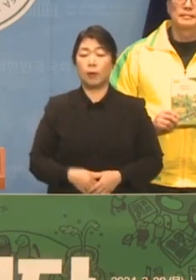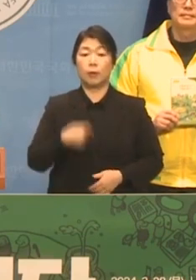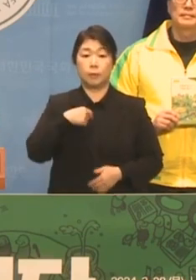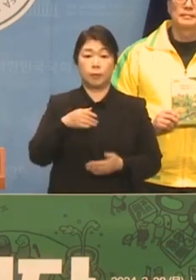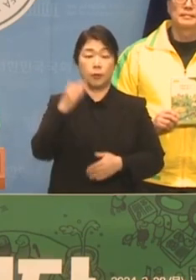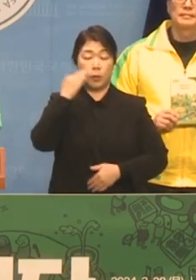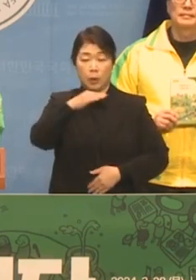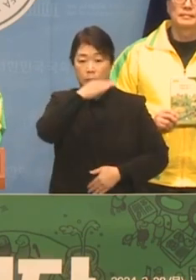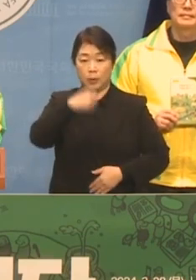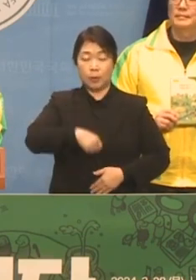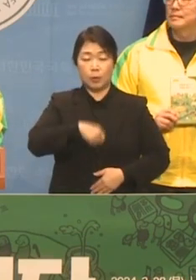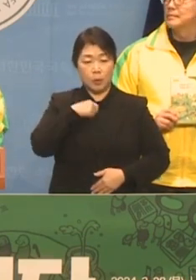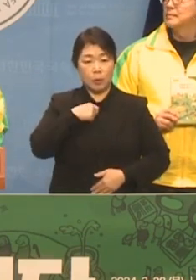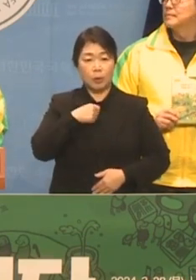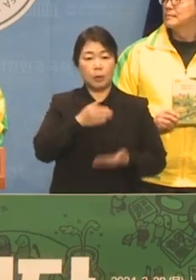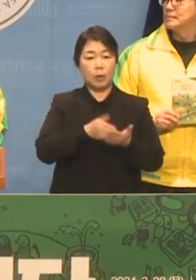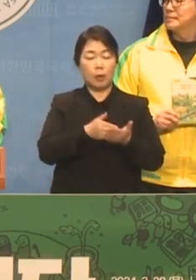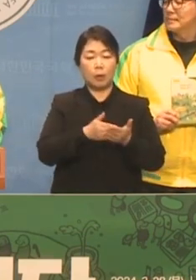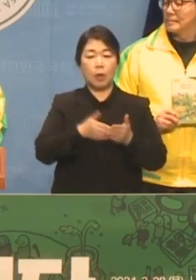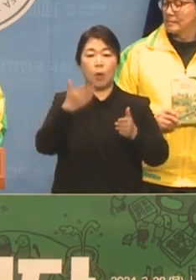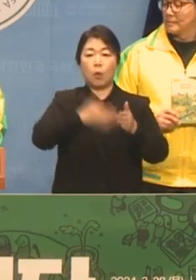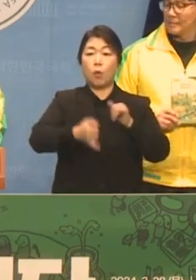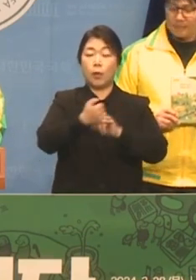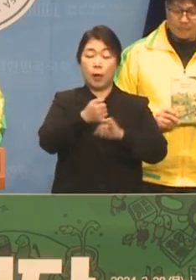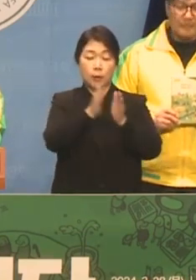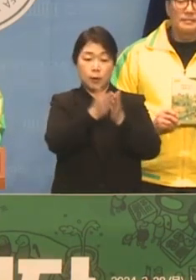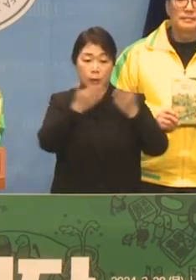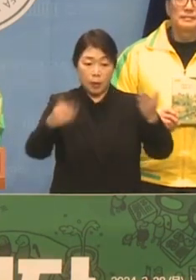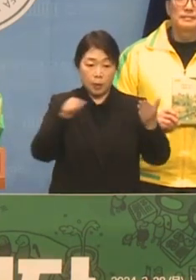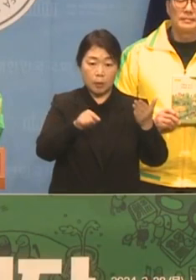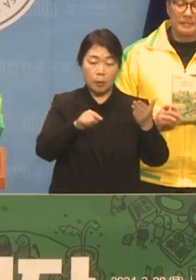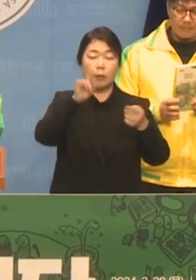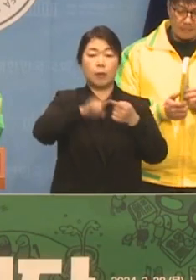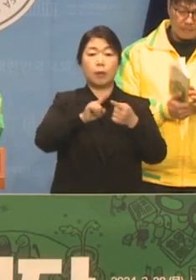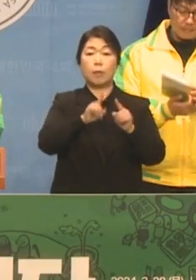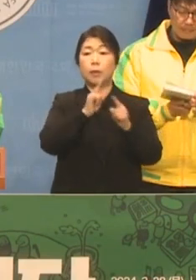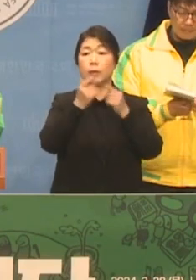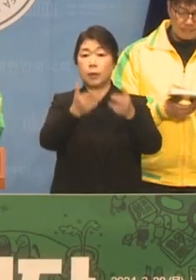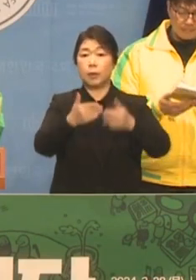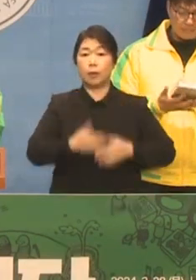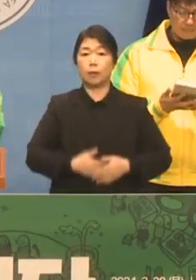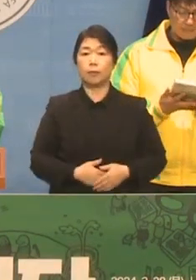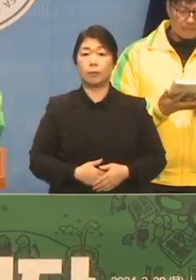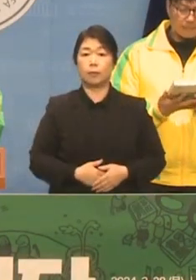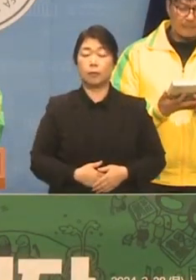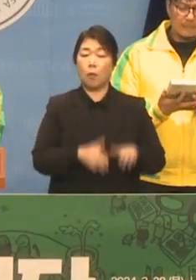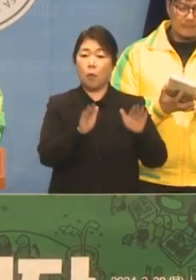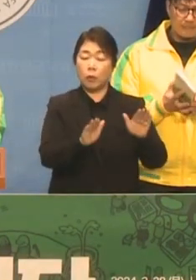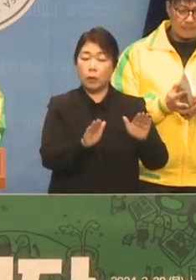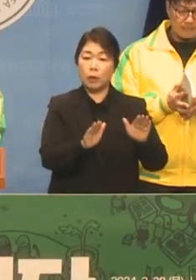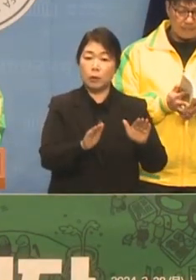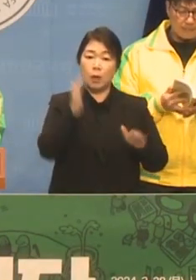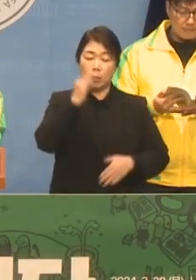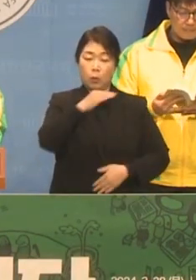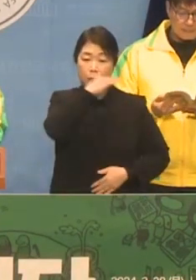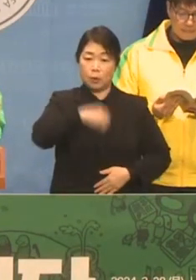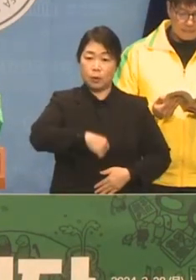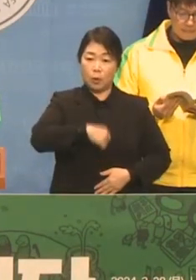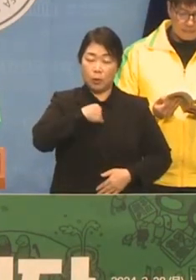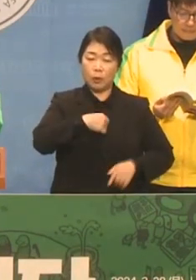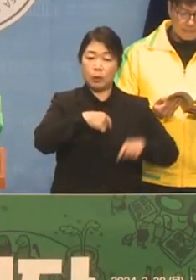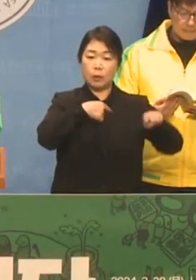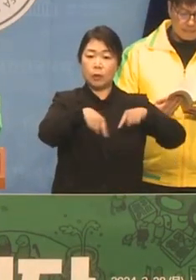녹색당 공약 관련서 어떤 내용으로 채워져 있는지 관련된 말씀드리겠습니다 정의당 정책공약을